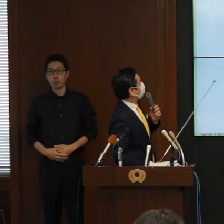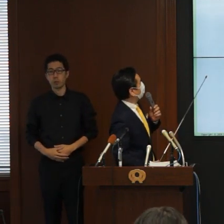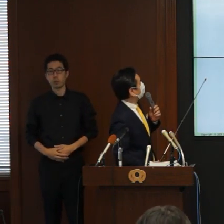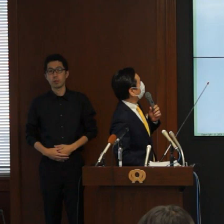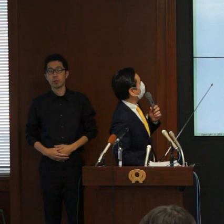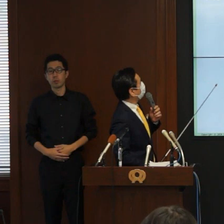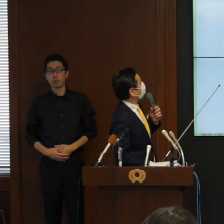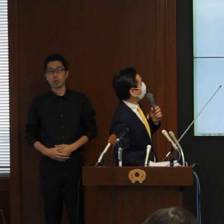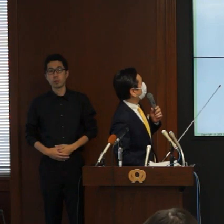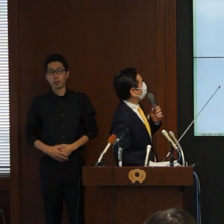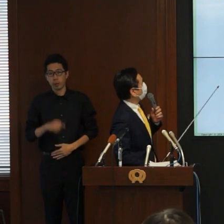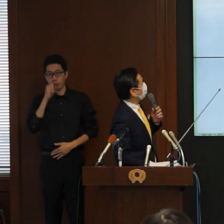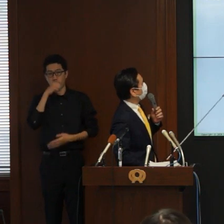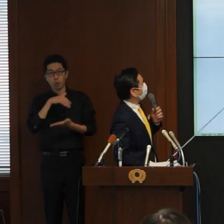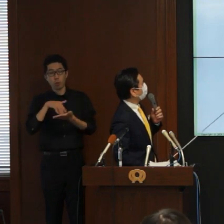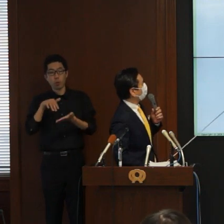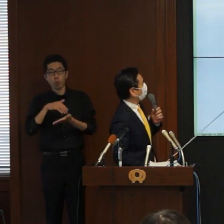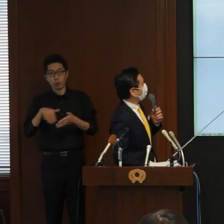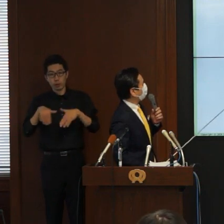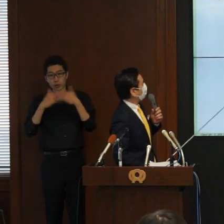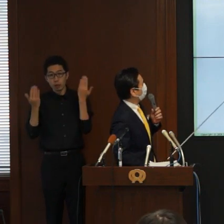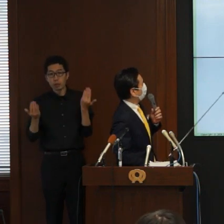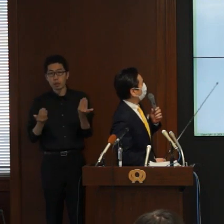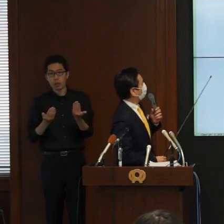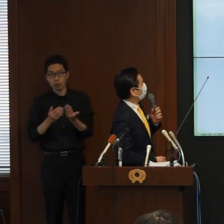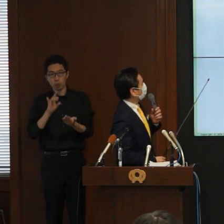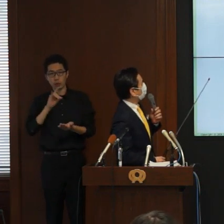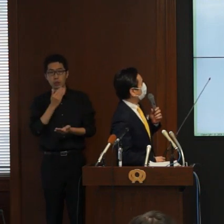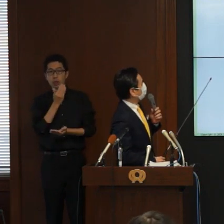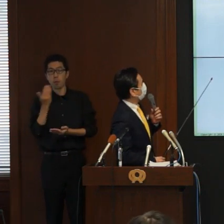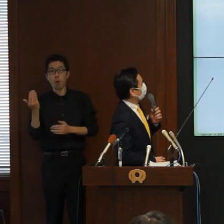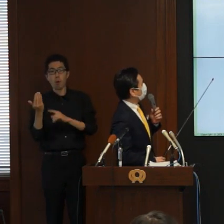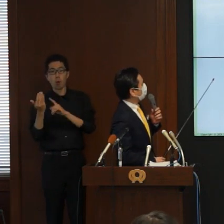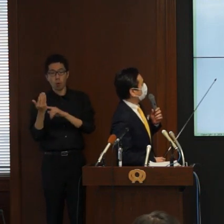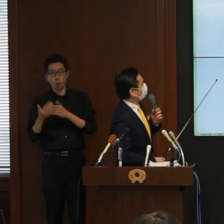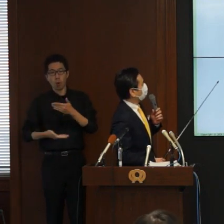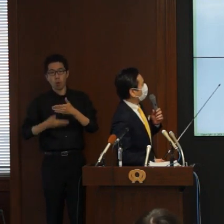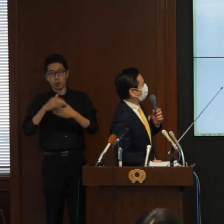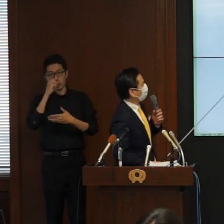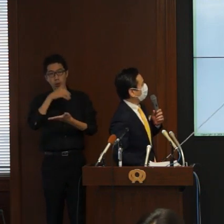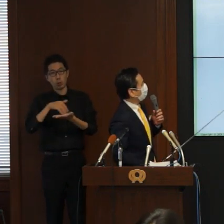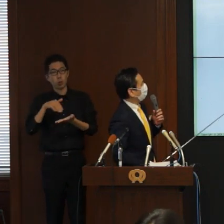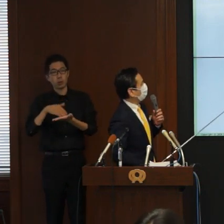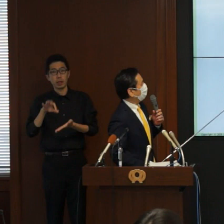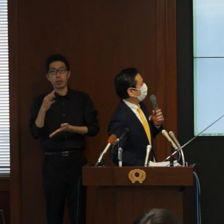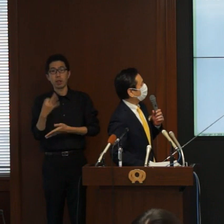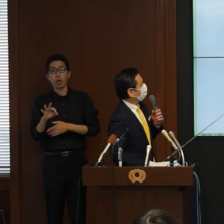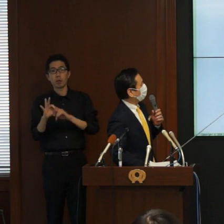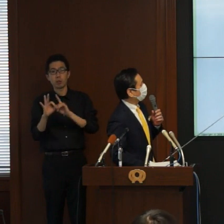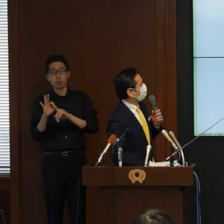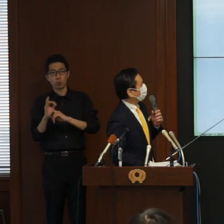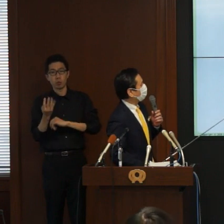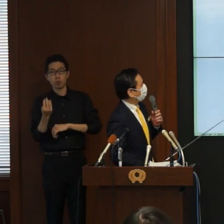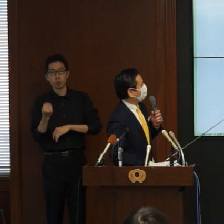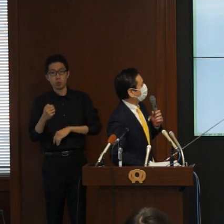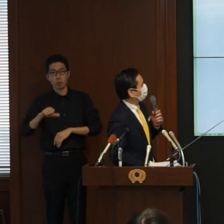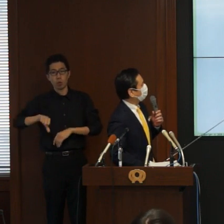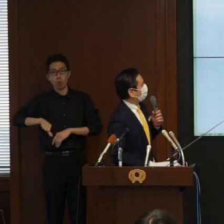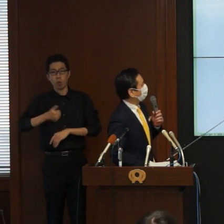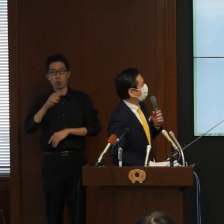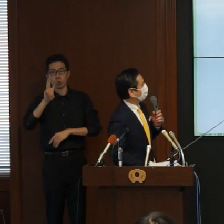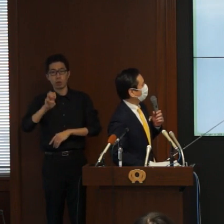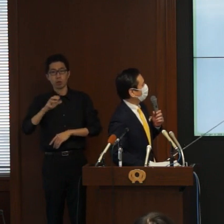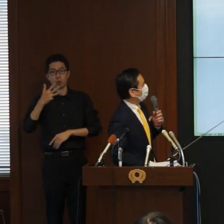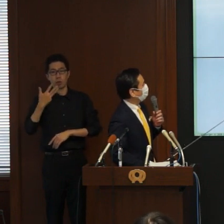まず予算全体の規模ですけれども、5月補正予算額として約538億